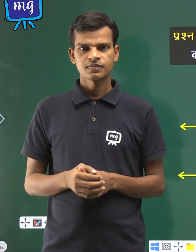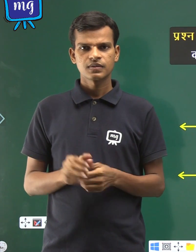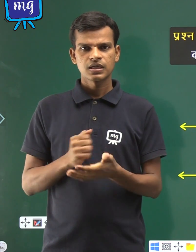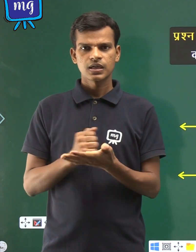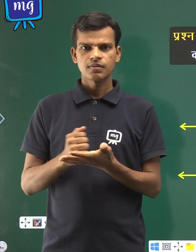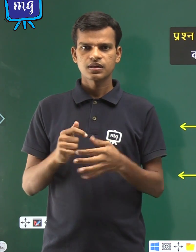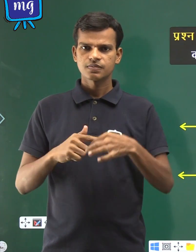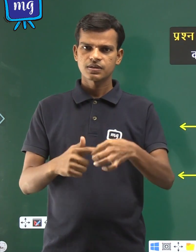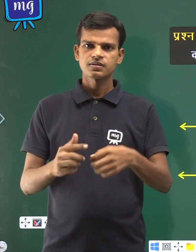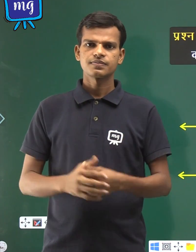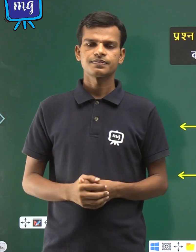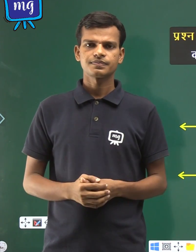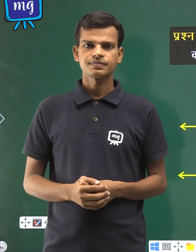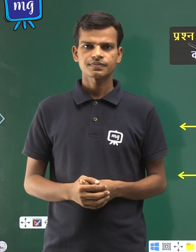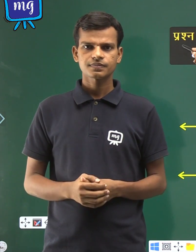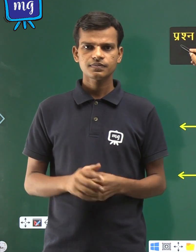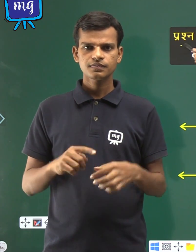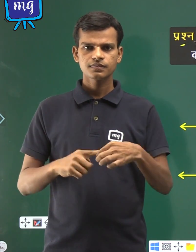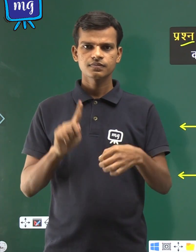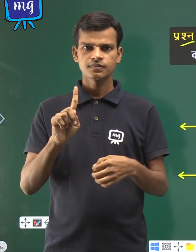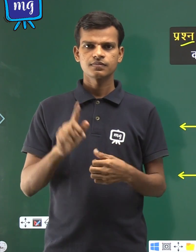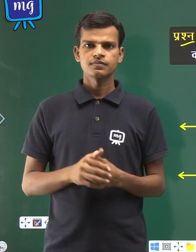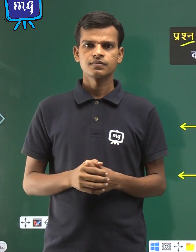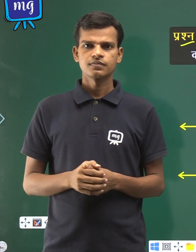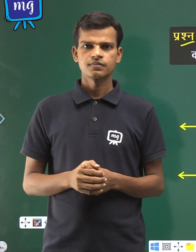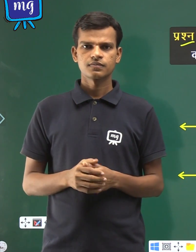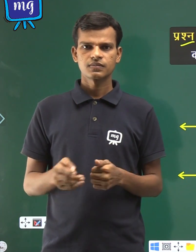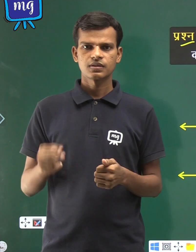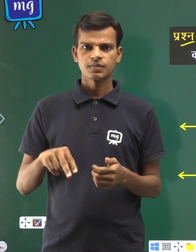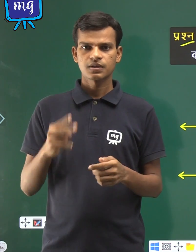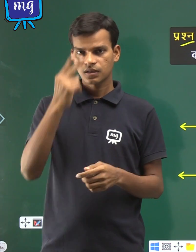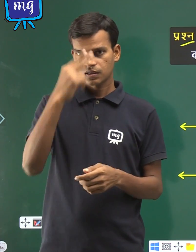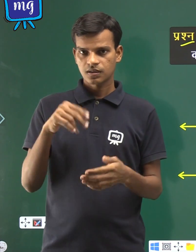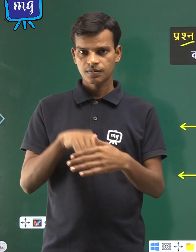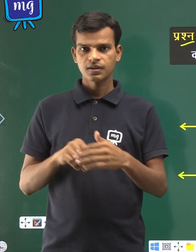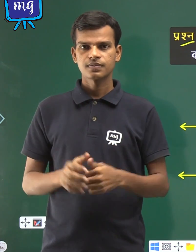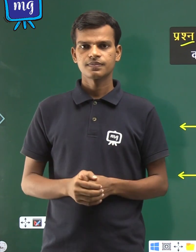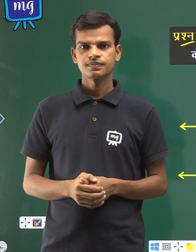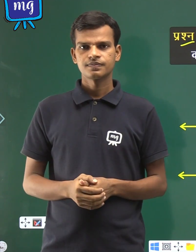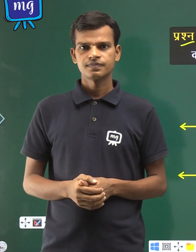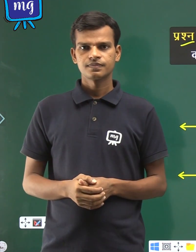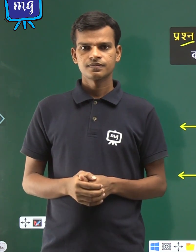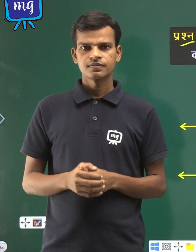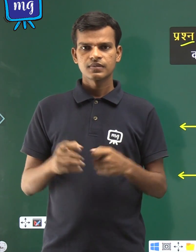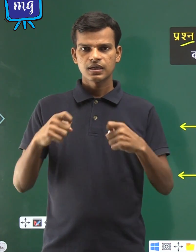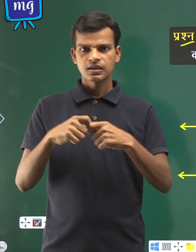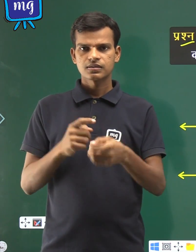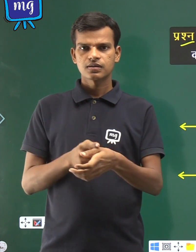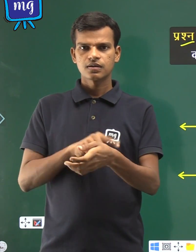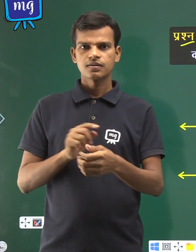अभ्यास प्रश्न। प्रश्न 1, निम्न आकृति में x का